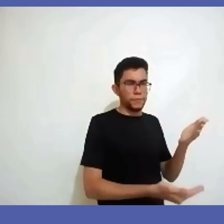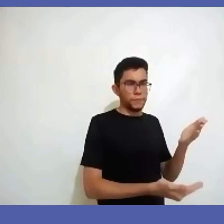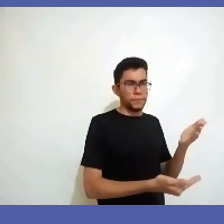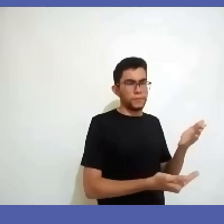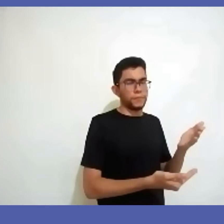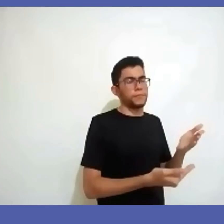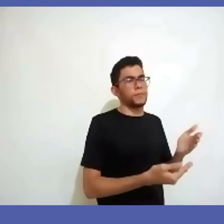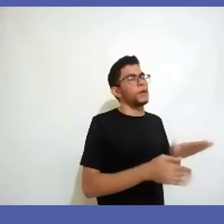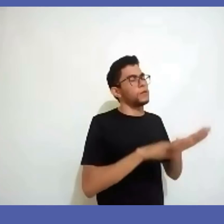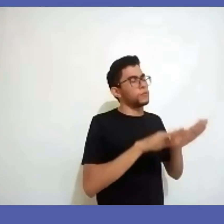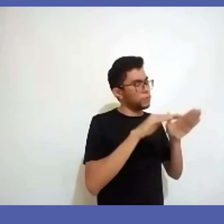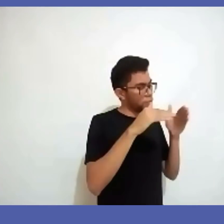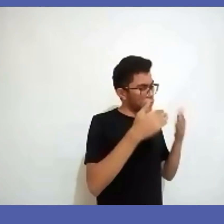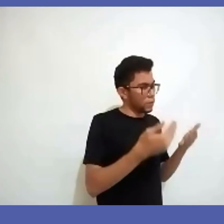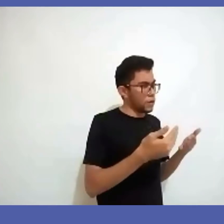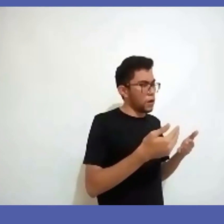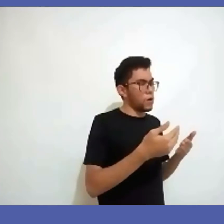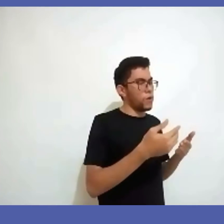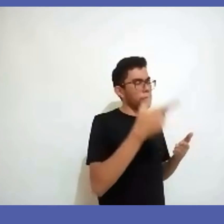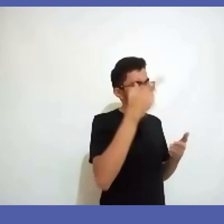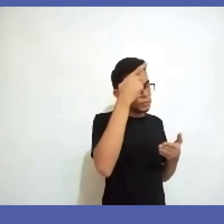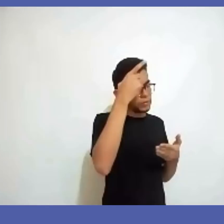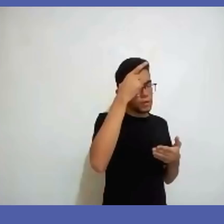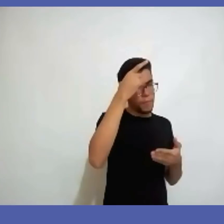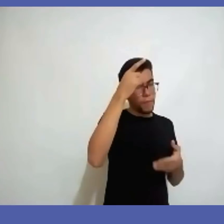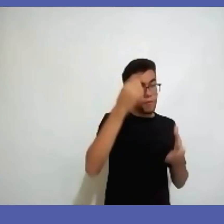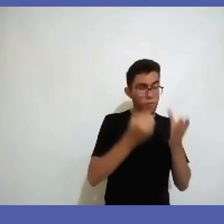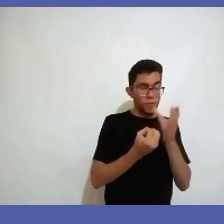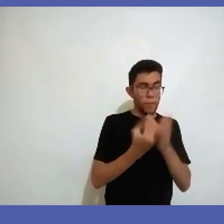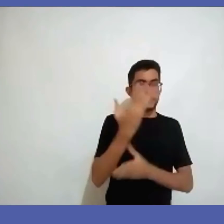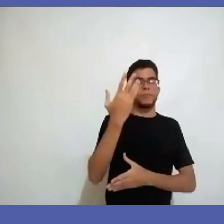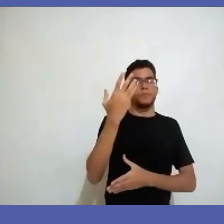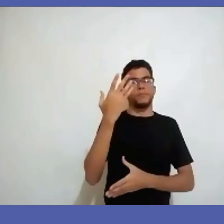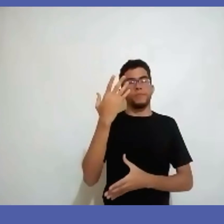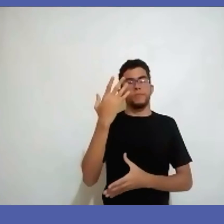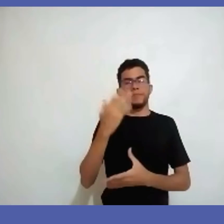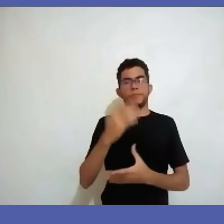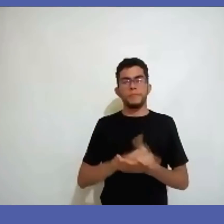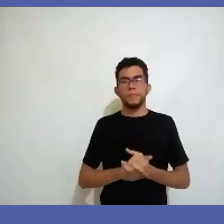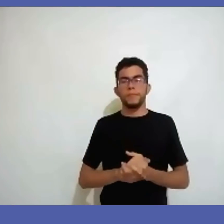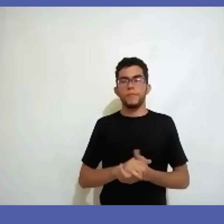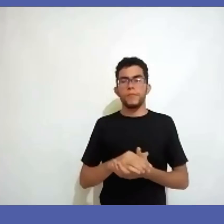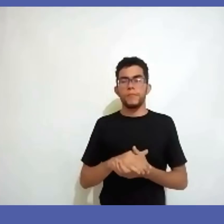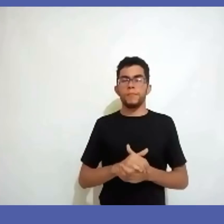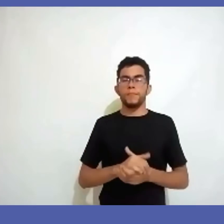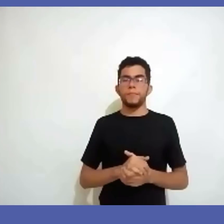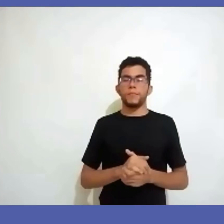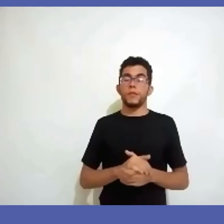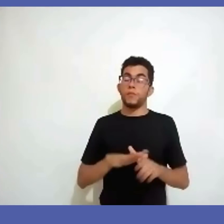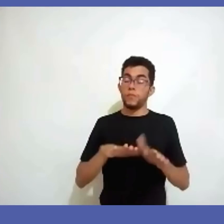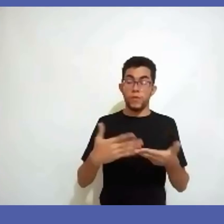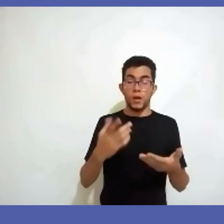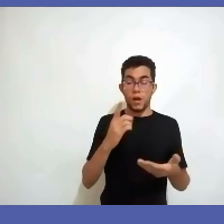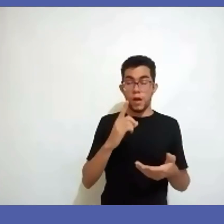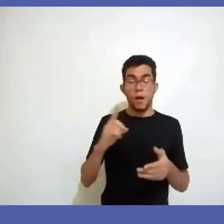irmãos, Apocalipse registra que esse alguém vai morrer, mas vai ressuscitar com o espírito